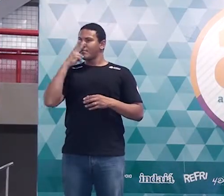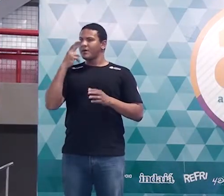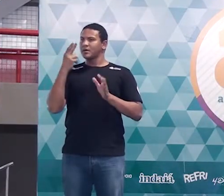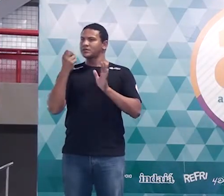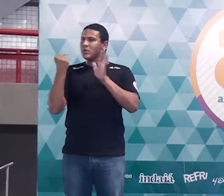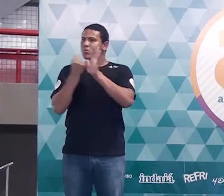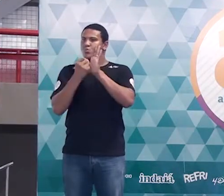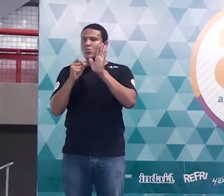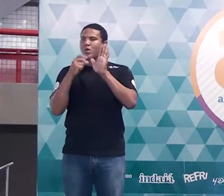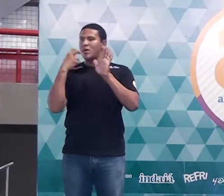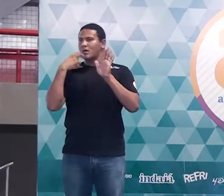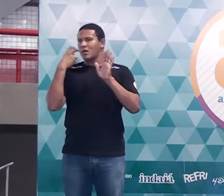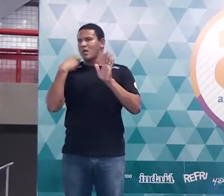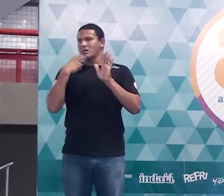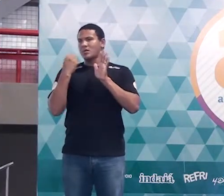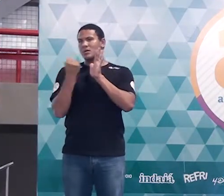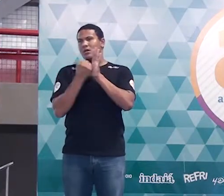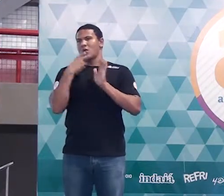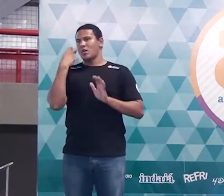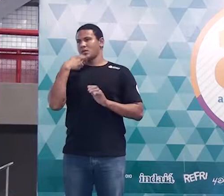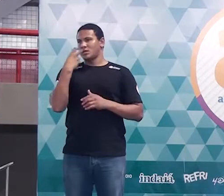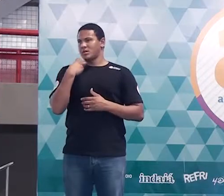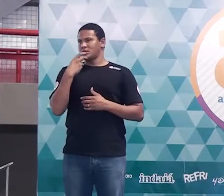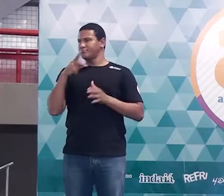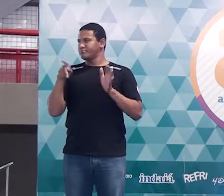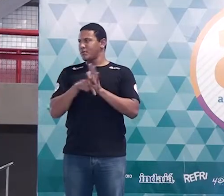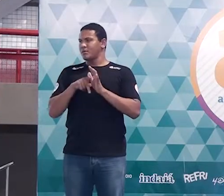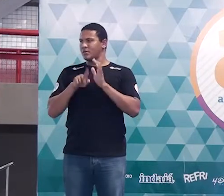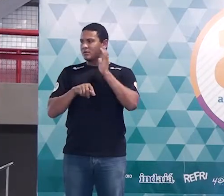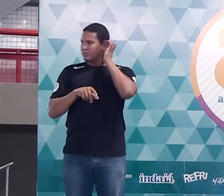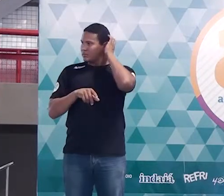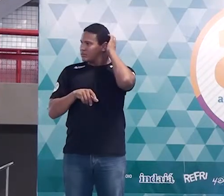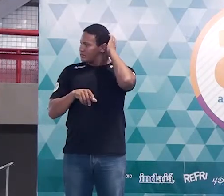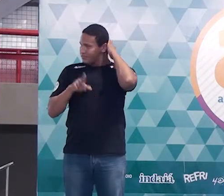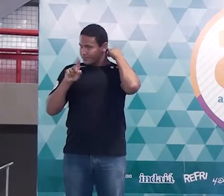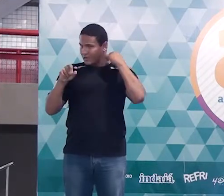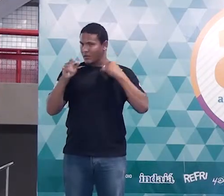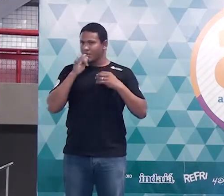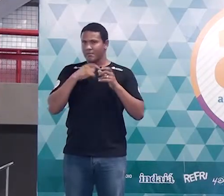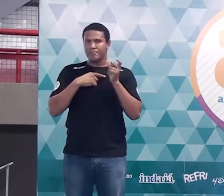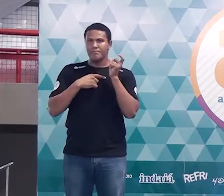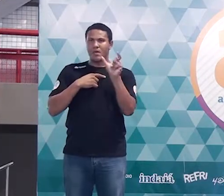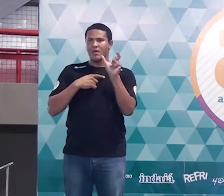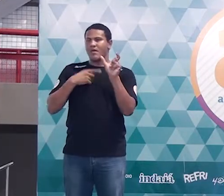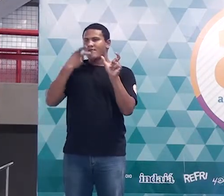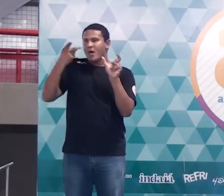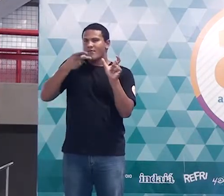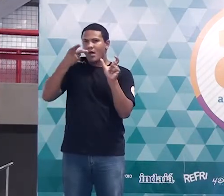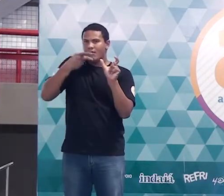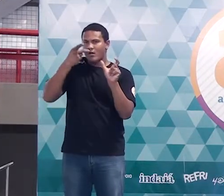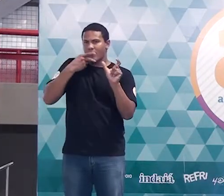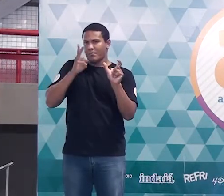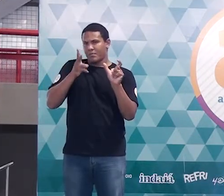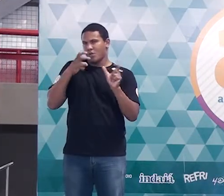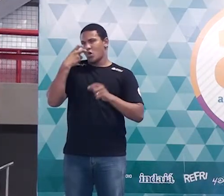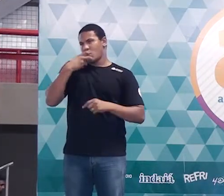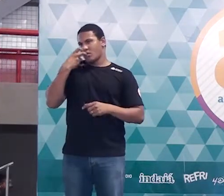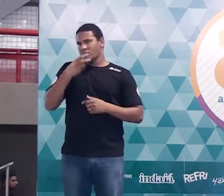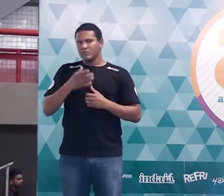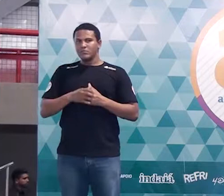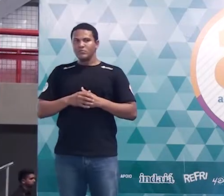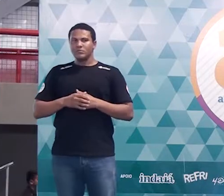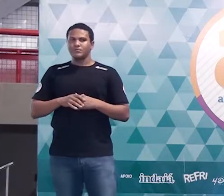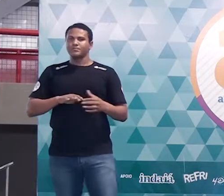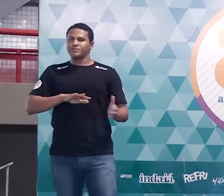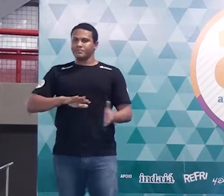de oralidade. São expressões que a gente utiliza na fala, na linguagem oral. Bom,